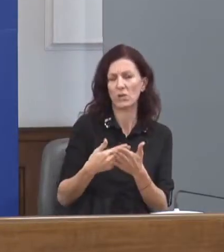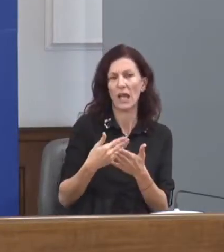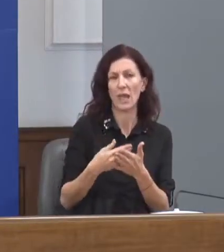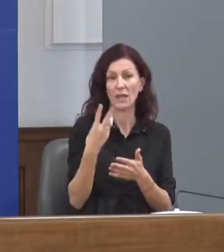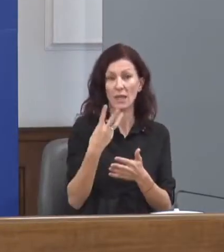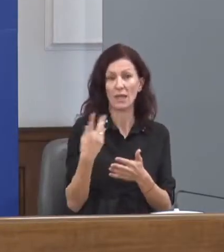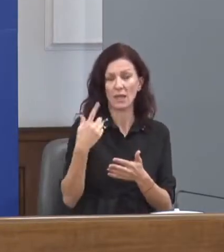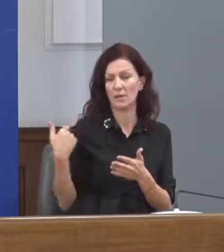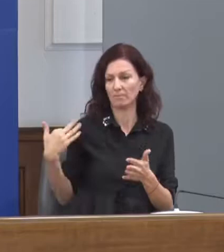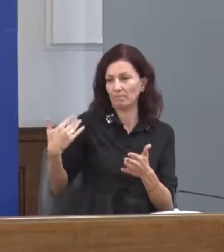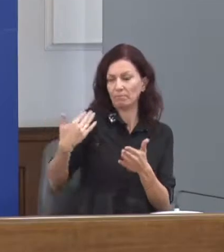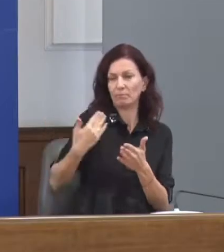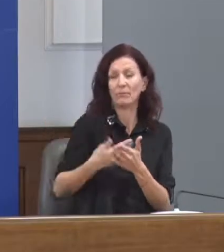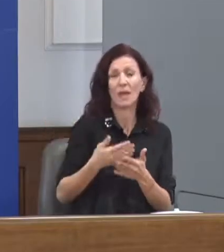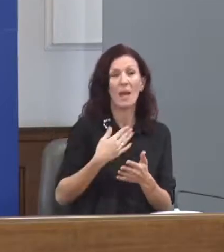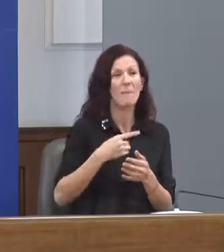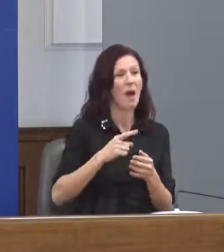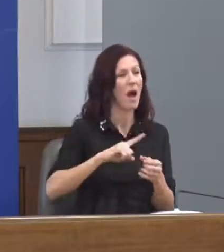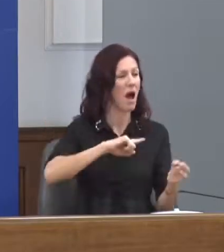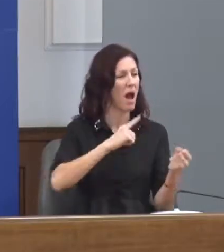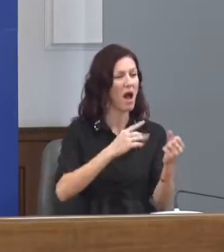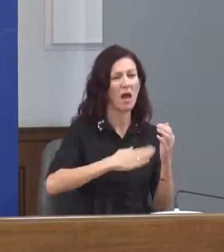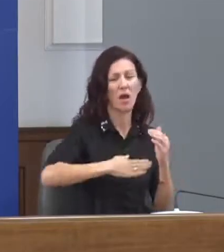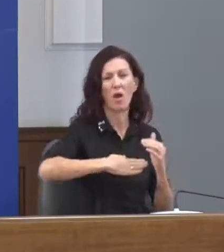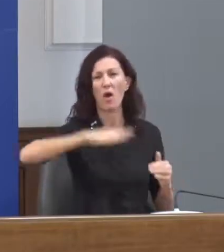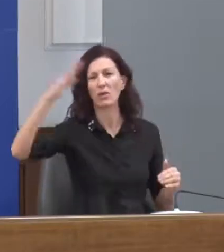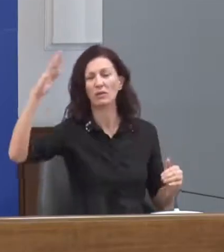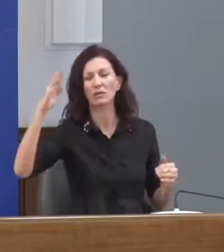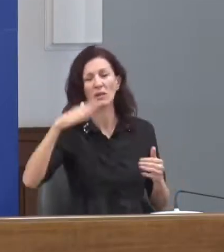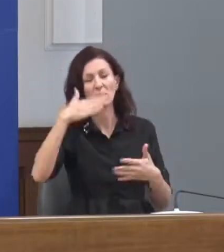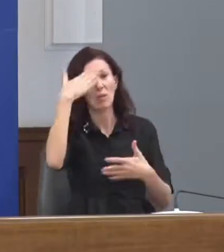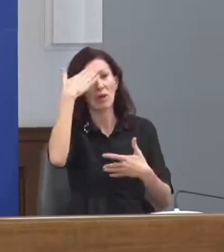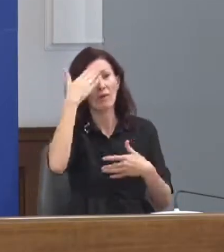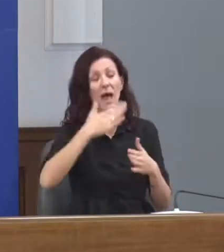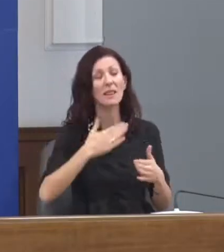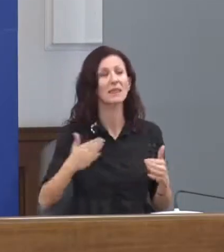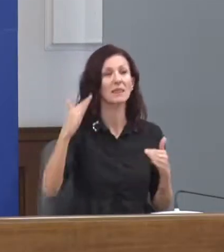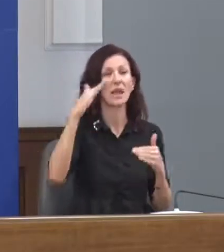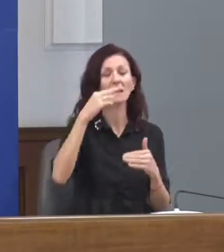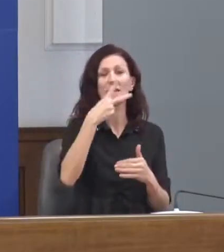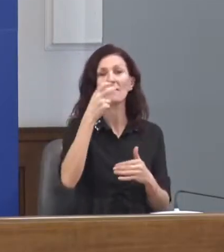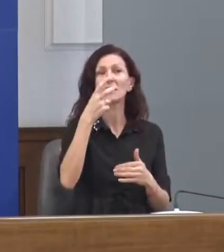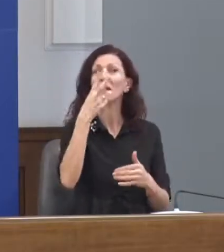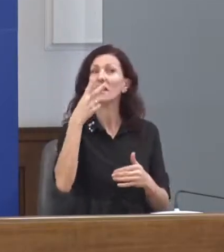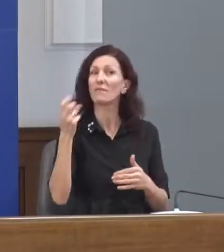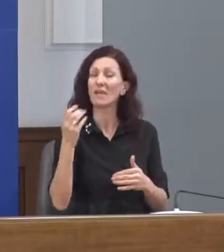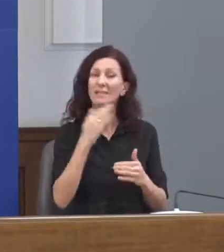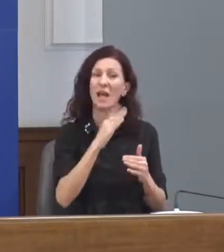днеска имаме рекордна заболеваемост над 220 на 100 хиляди